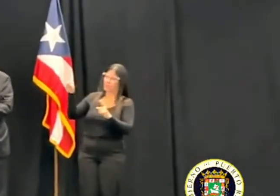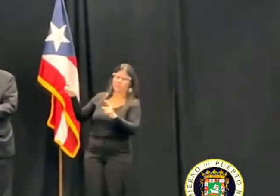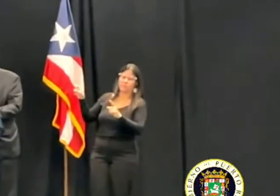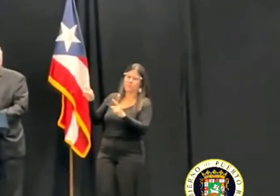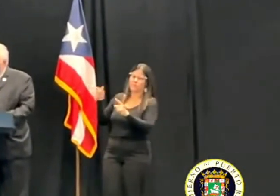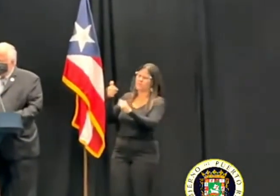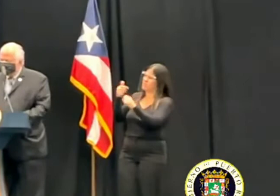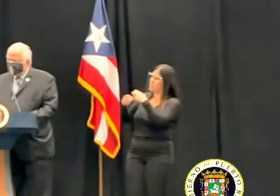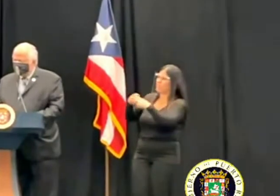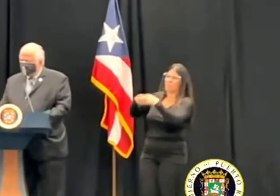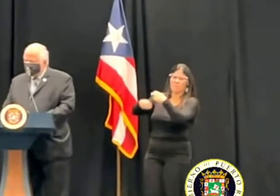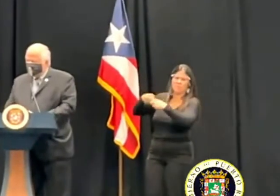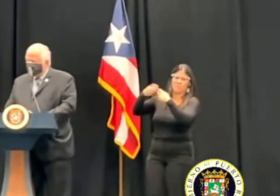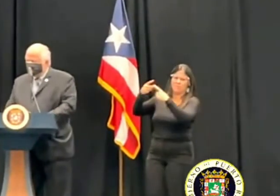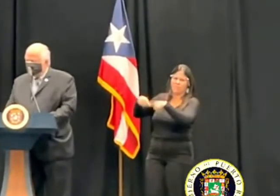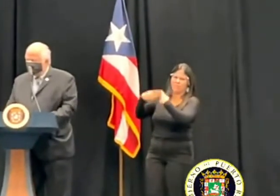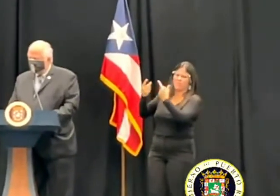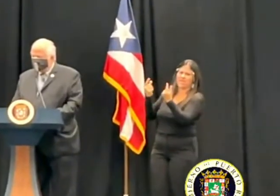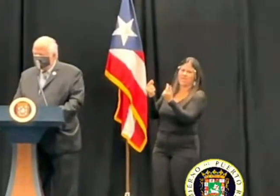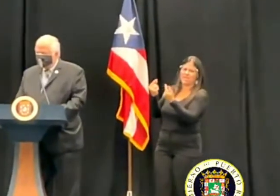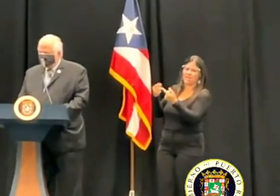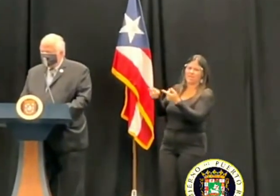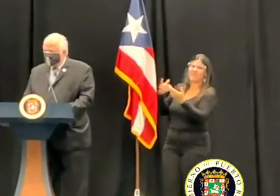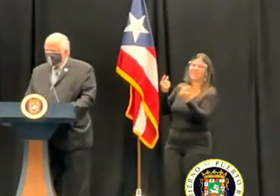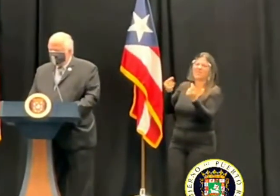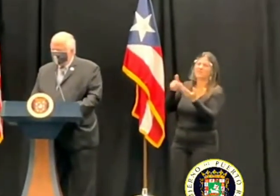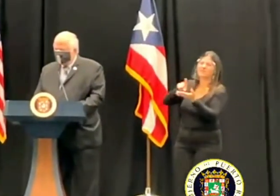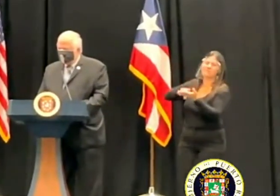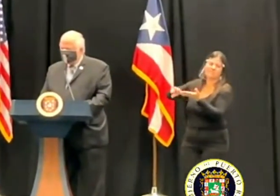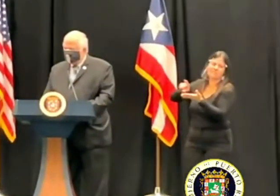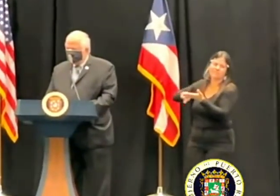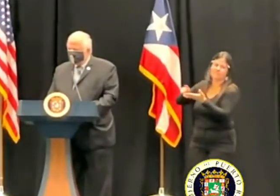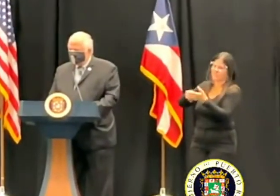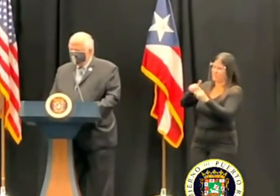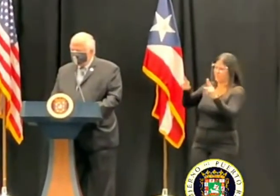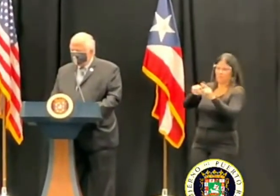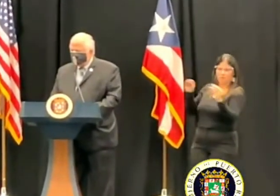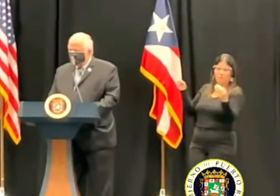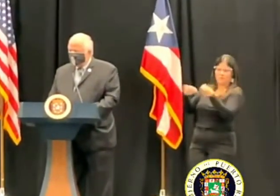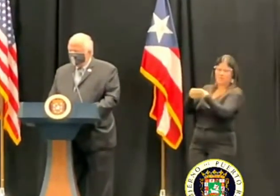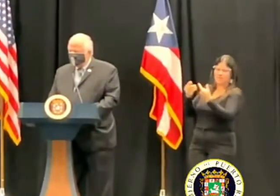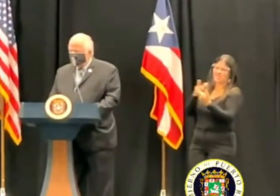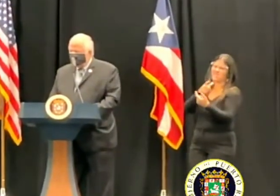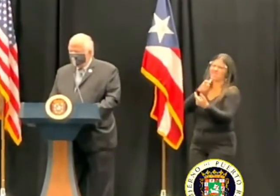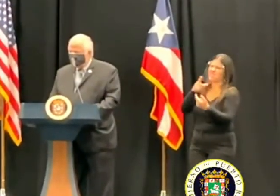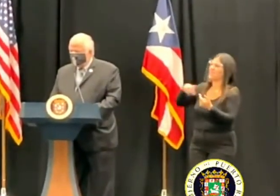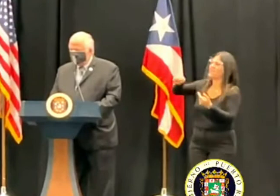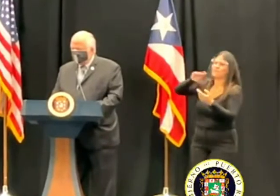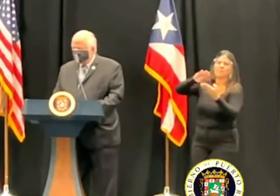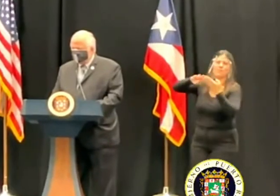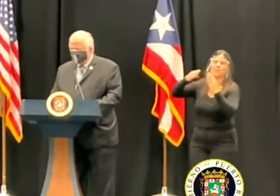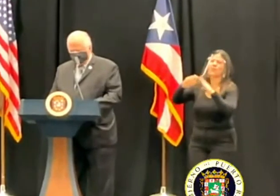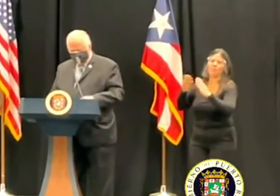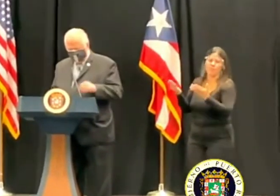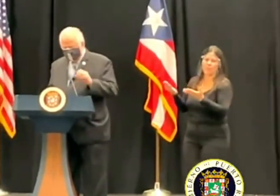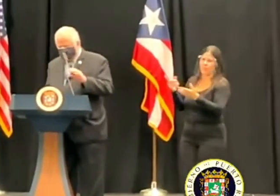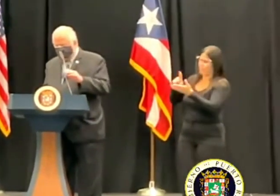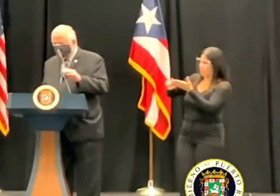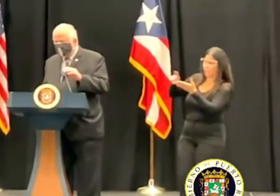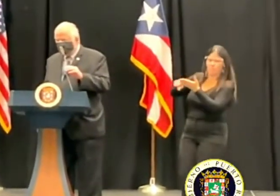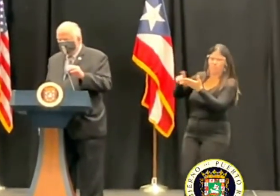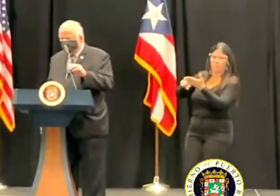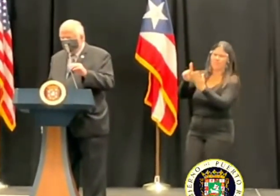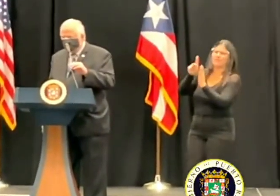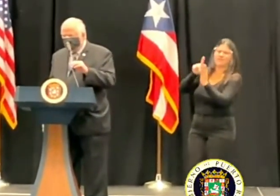auditorías que hace la oficina del Contralor a los municipios. esos informes